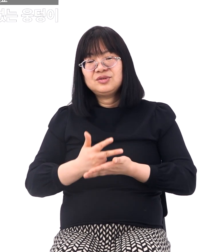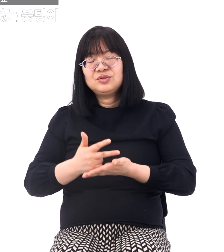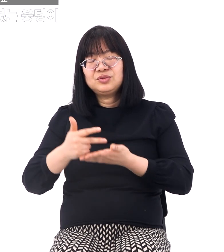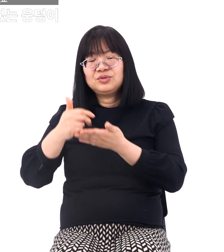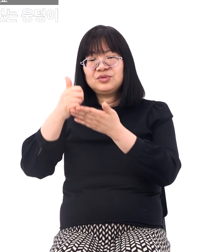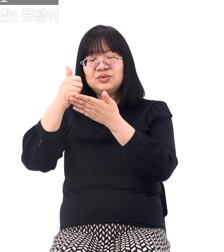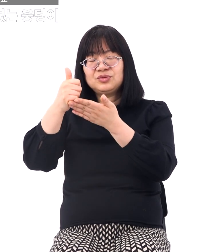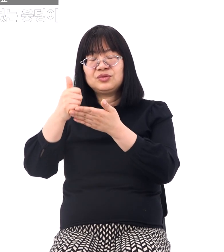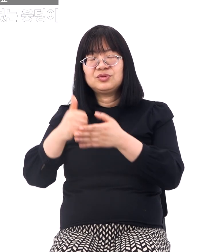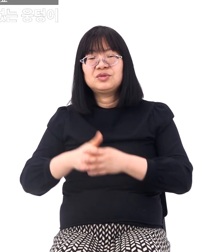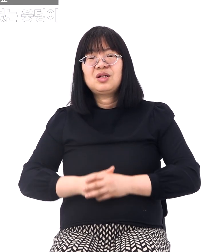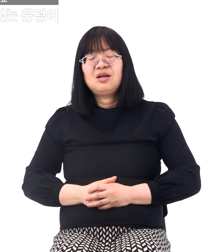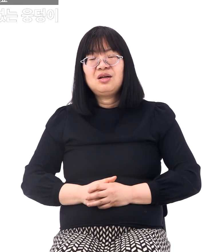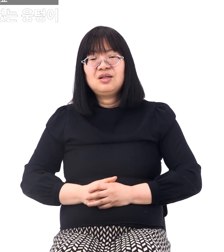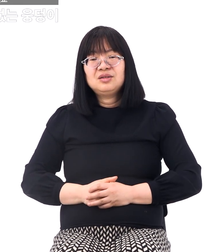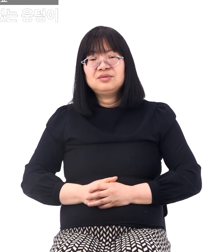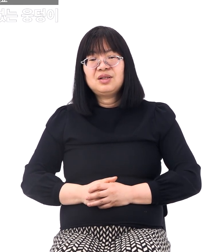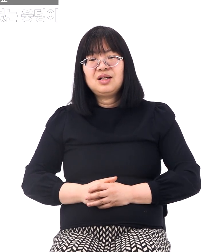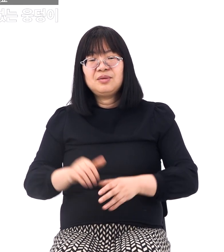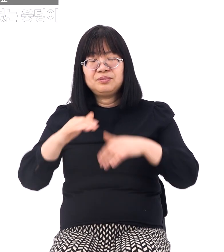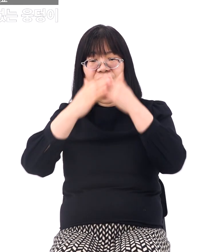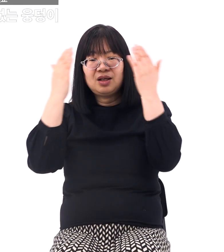소망의 주